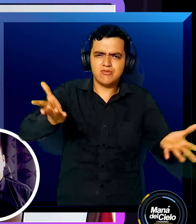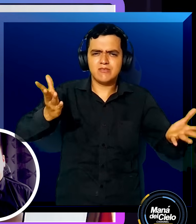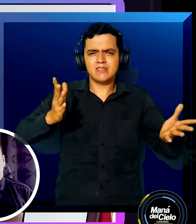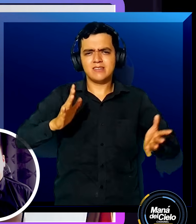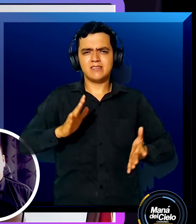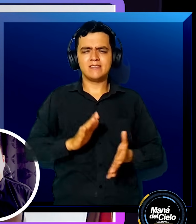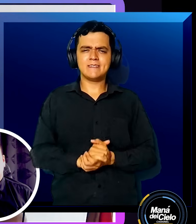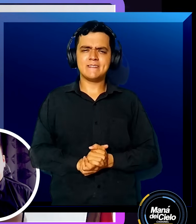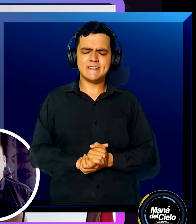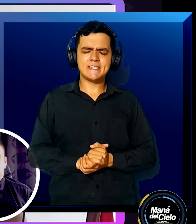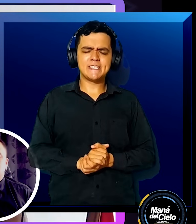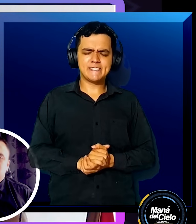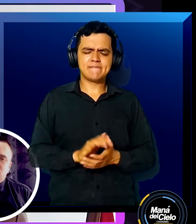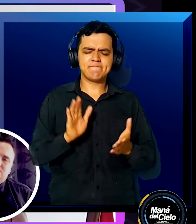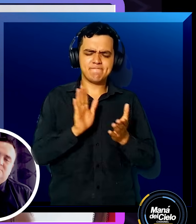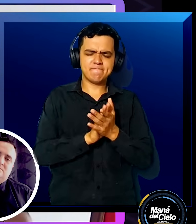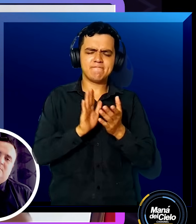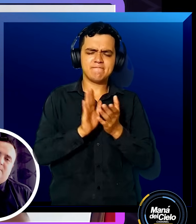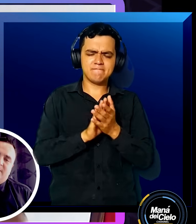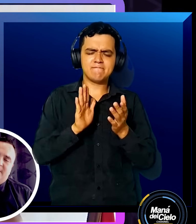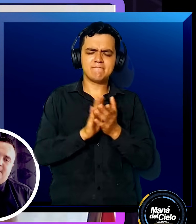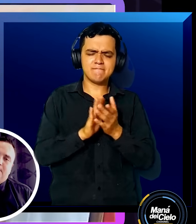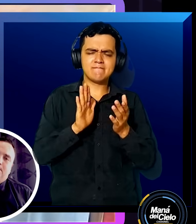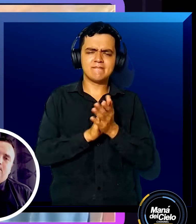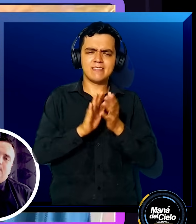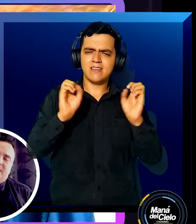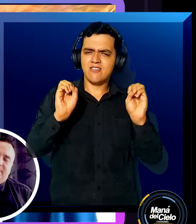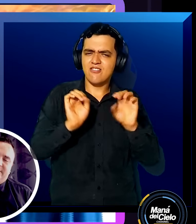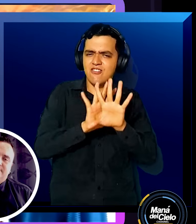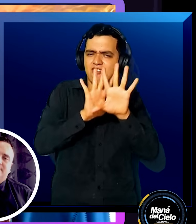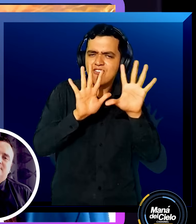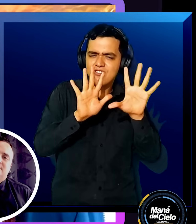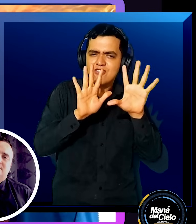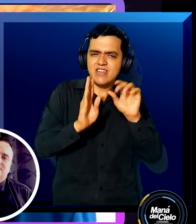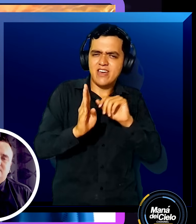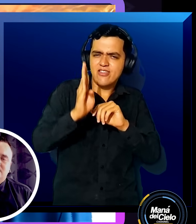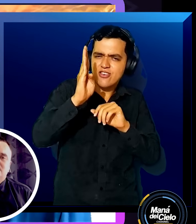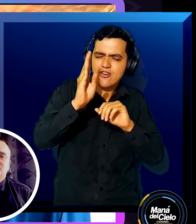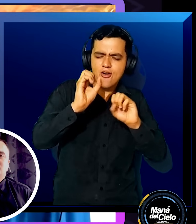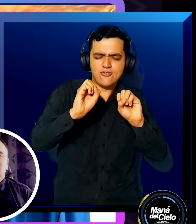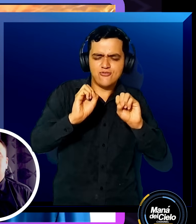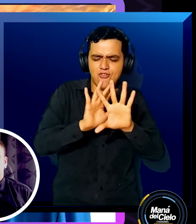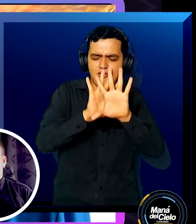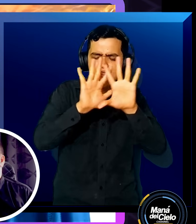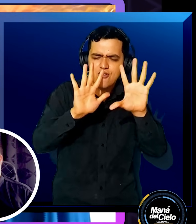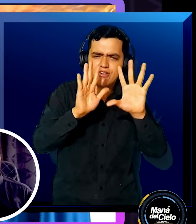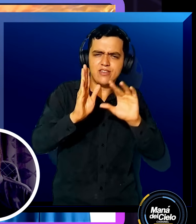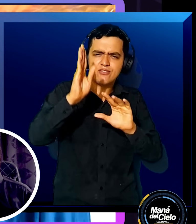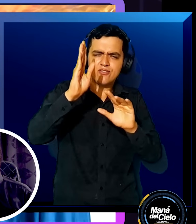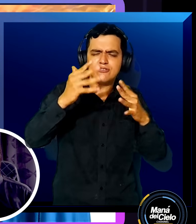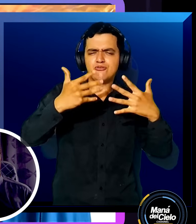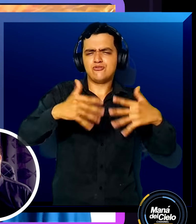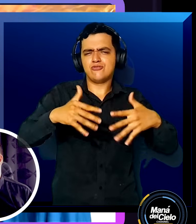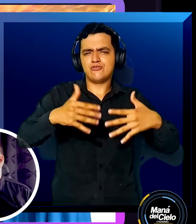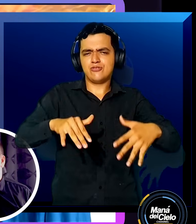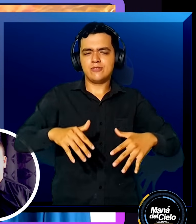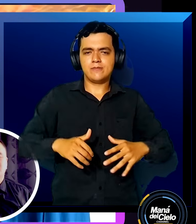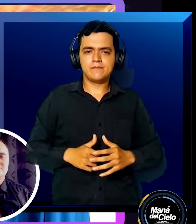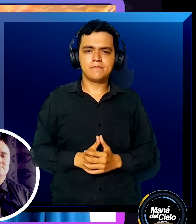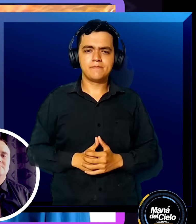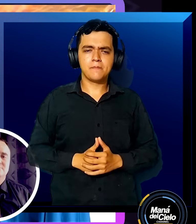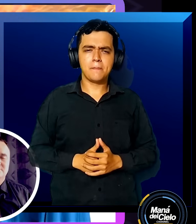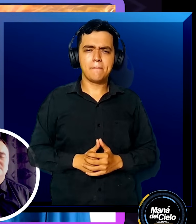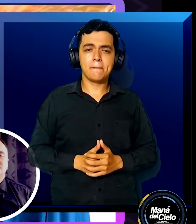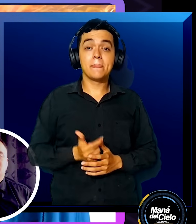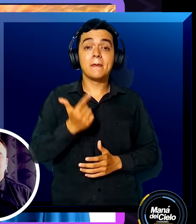los tienen que poner abogado para que cumplan la cuota, los tienen que demandar a Bienestar Familiar, que los hay, pero también hay padres muy